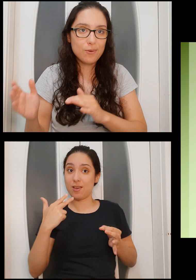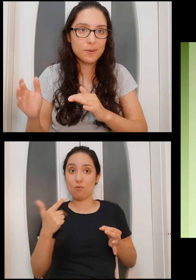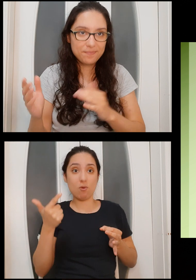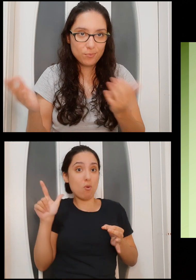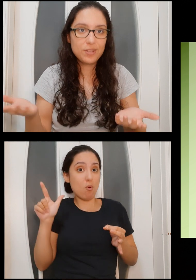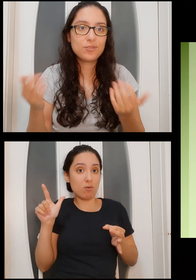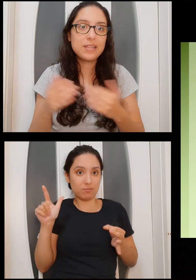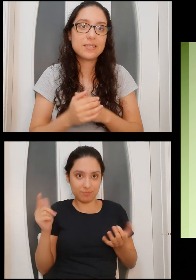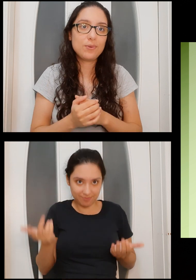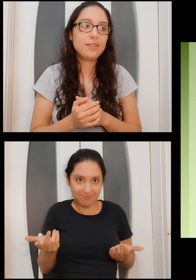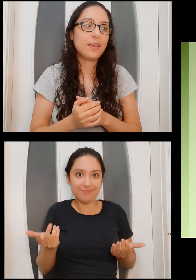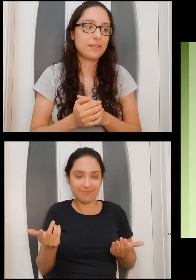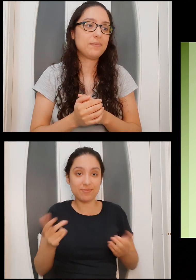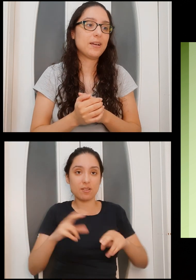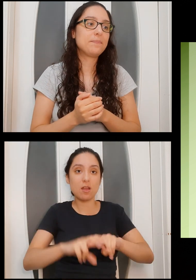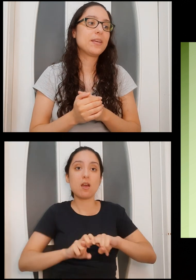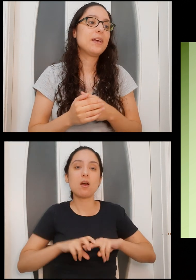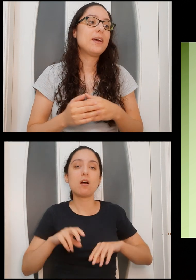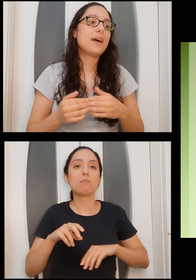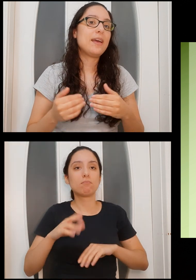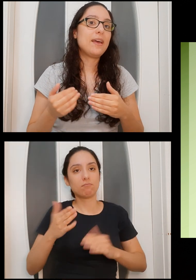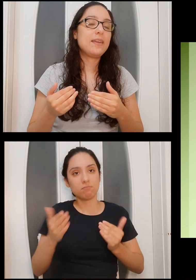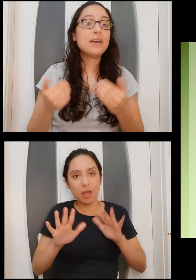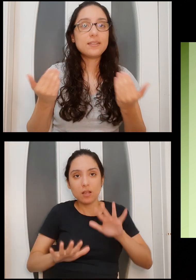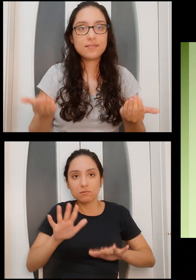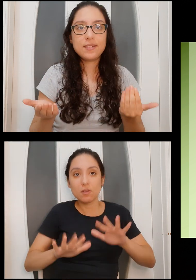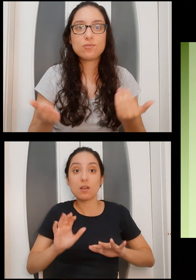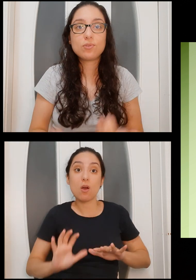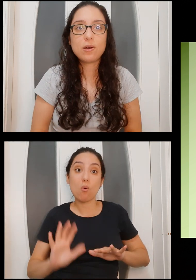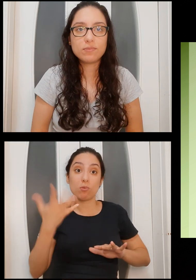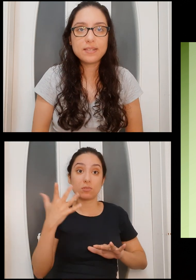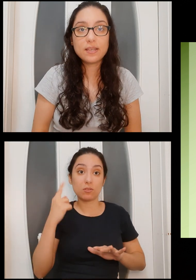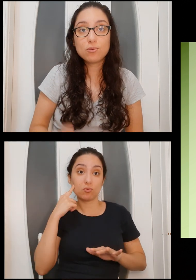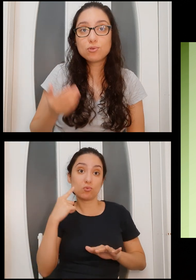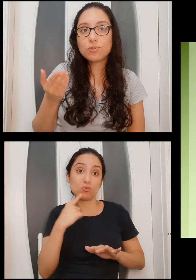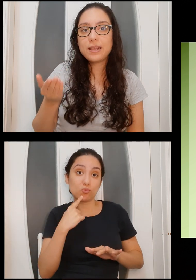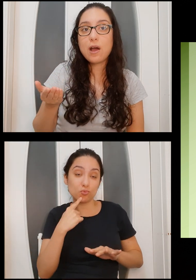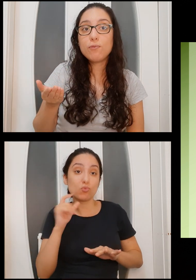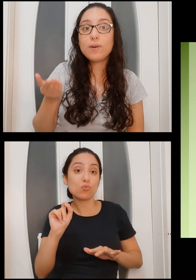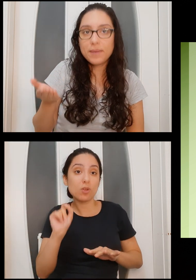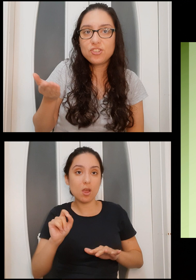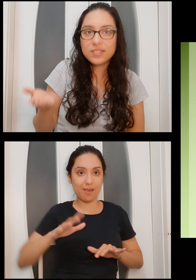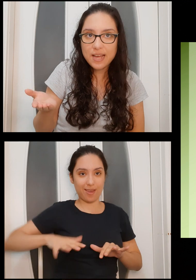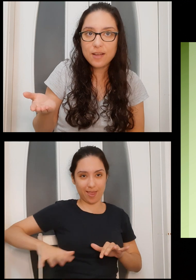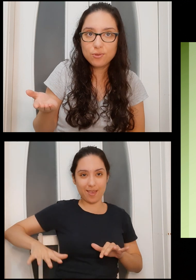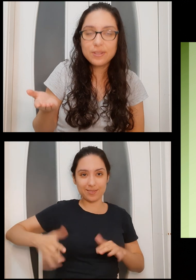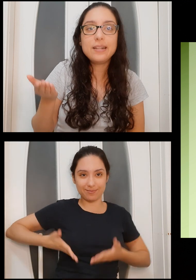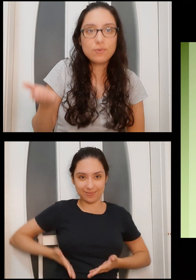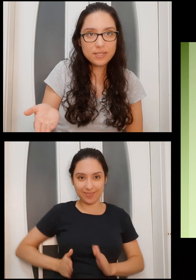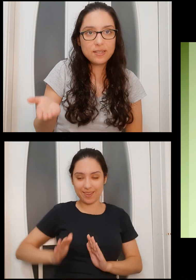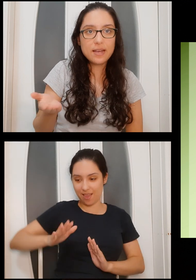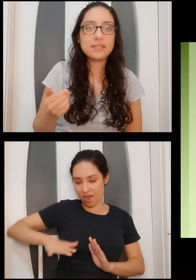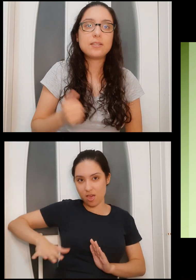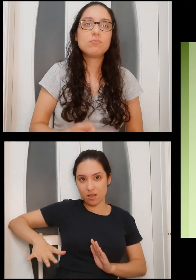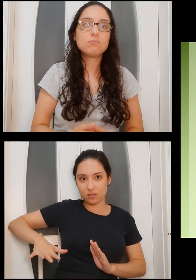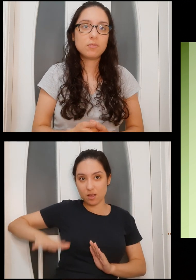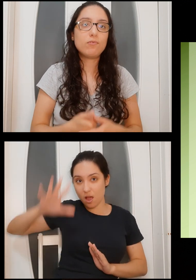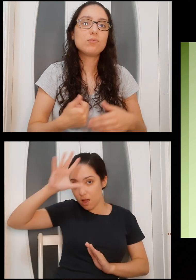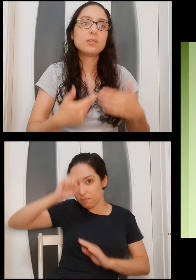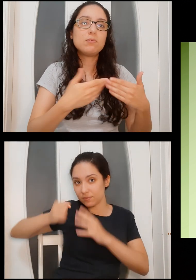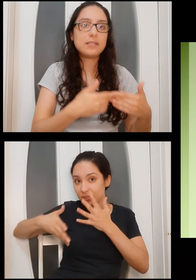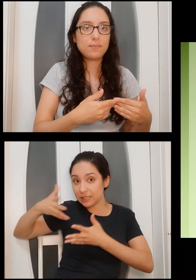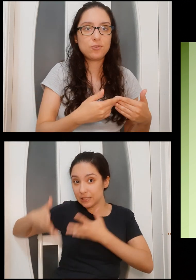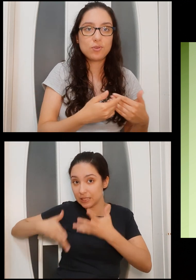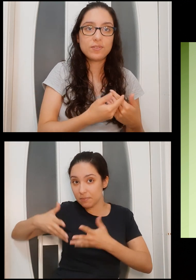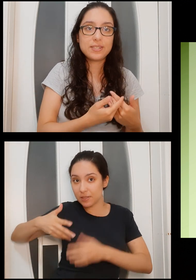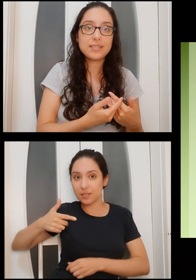outra língua, por isso que eles não entendem, tá? E às vezes o que acontece é que o surdo ele é alfabetizado na língua de sinais. Então,